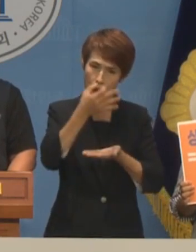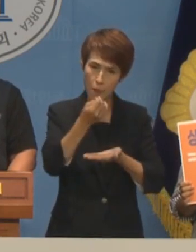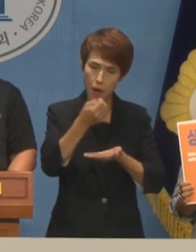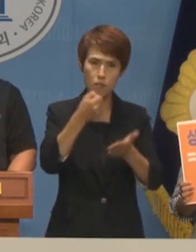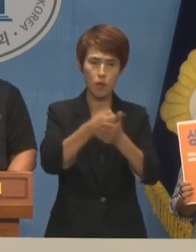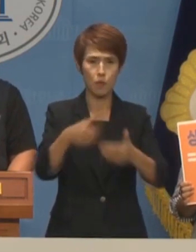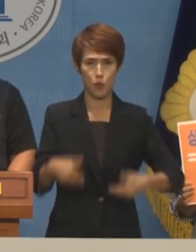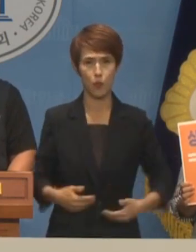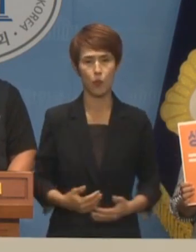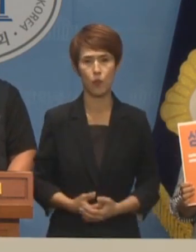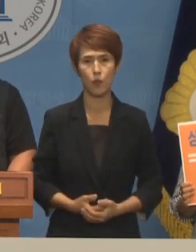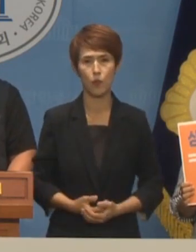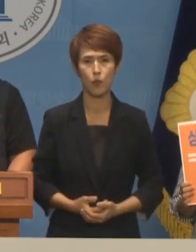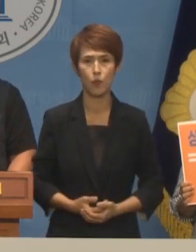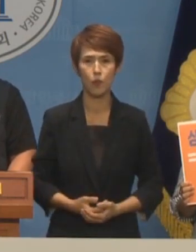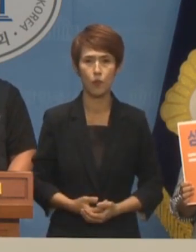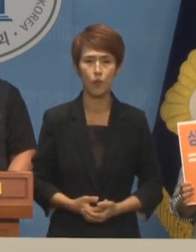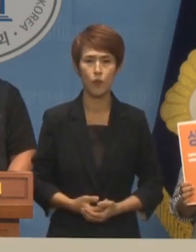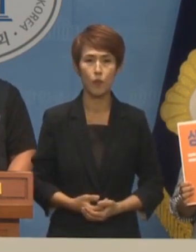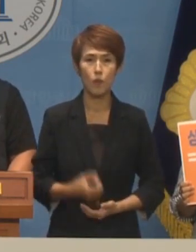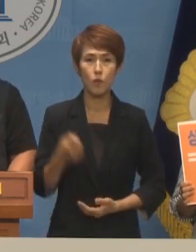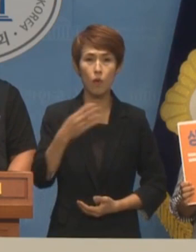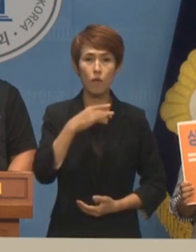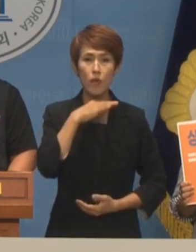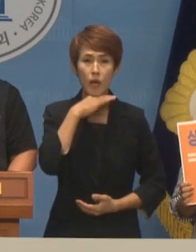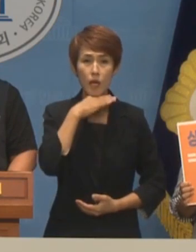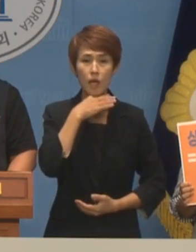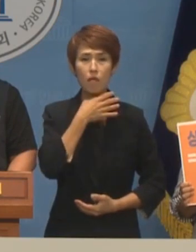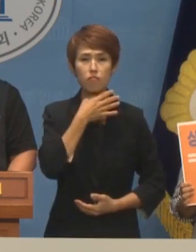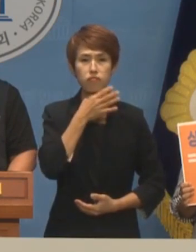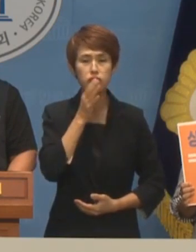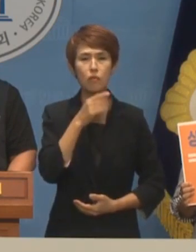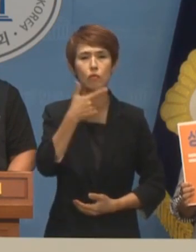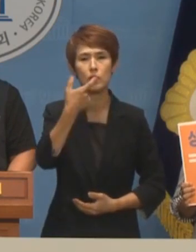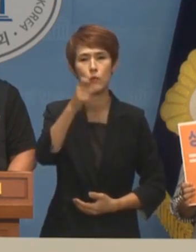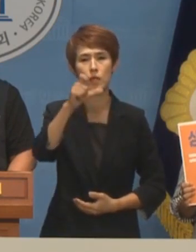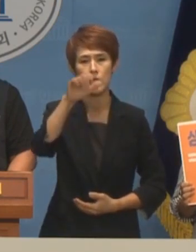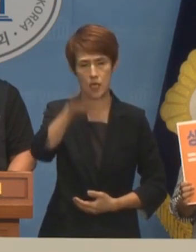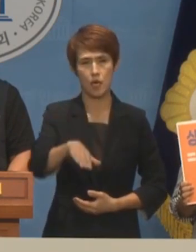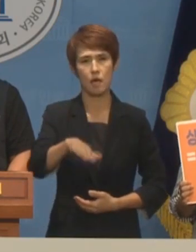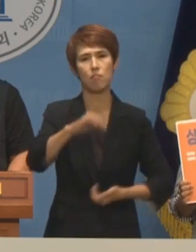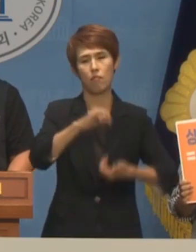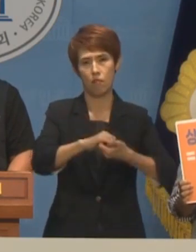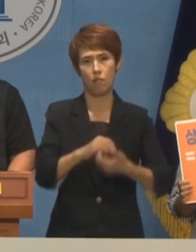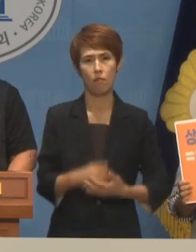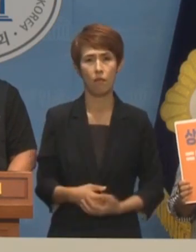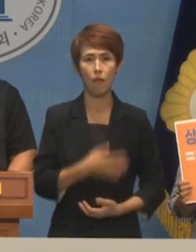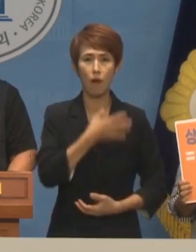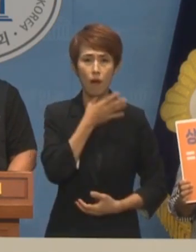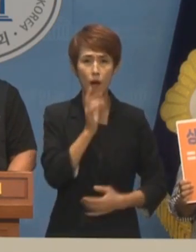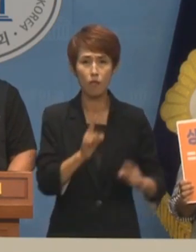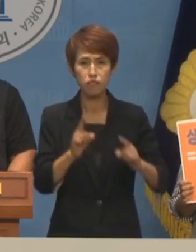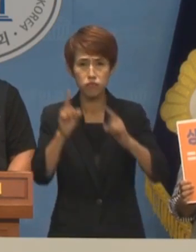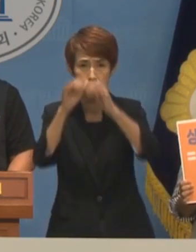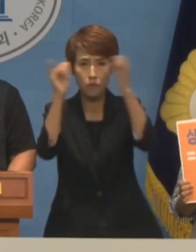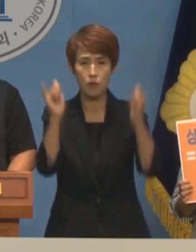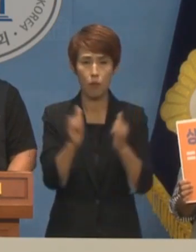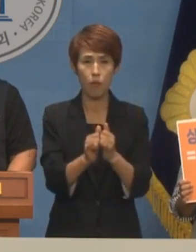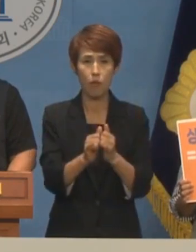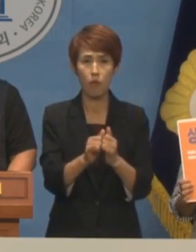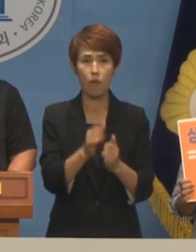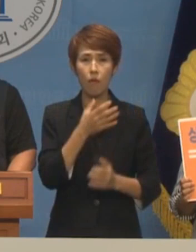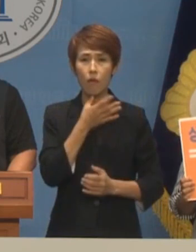노동자들의 자격 제외 문제와 연령을 65세 이하로 제한한 것, 초고령 사회의 고령 취업자들의